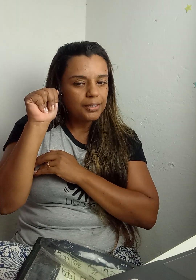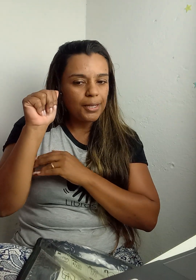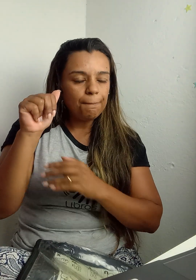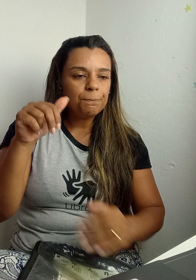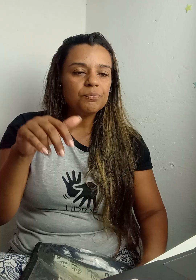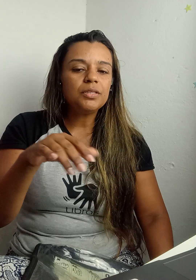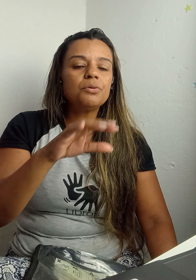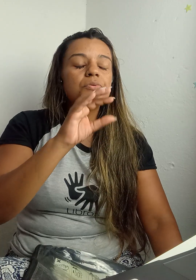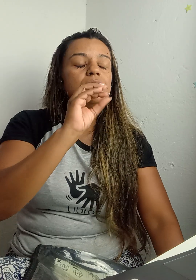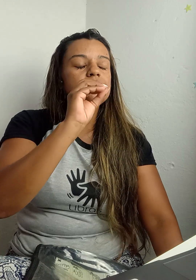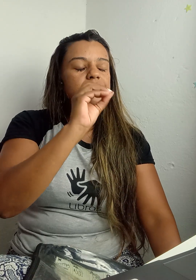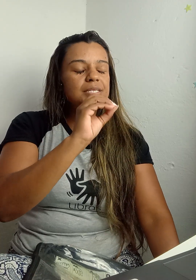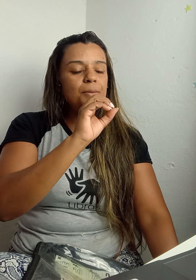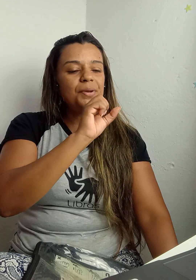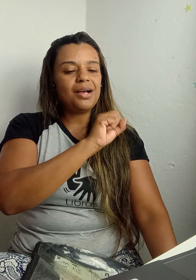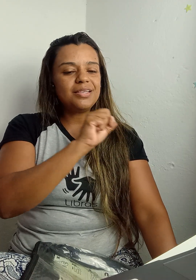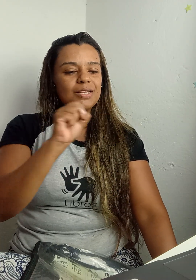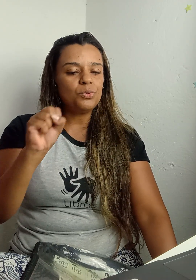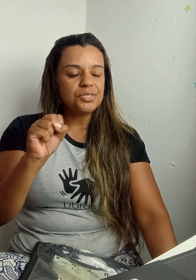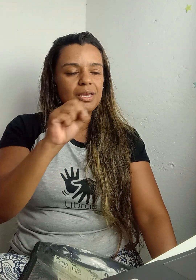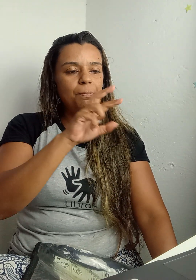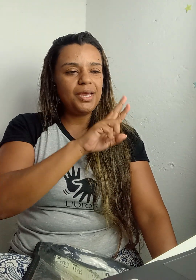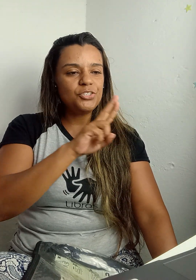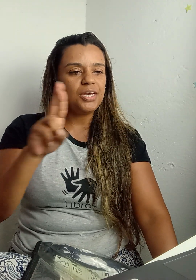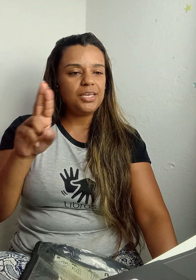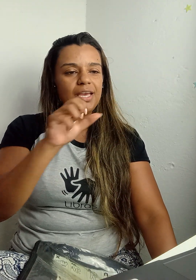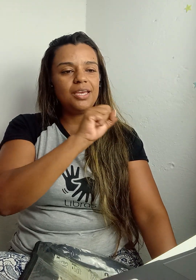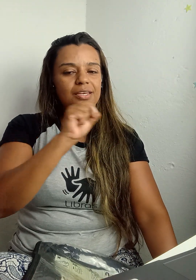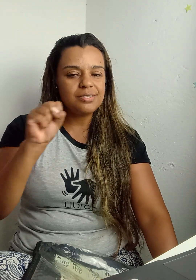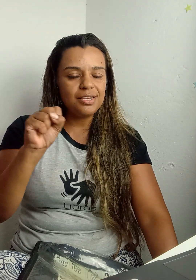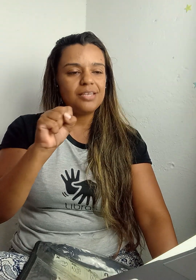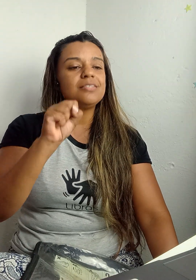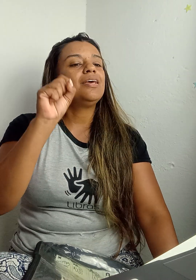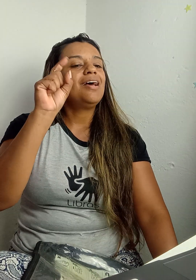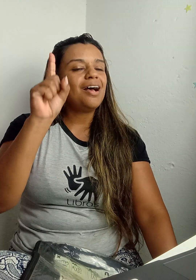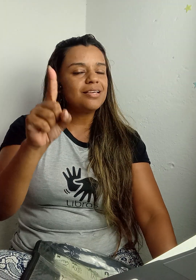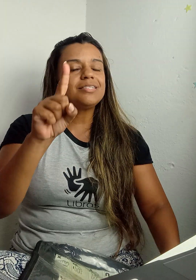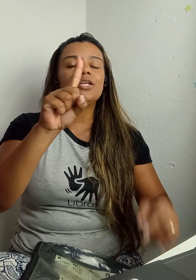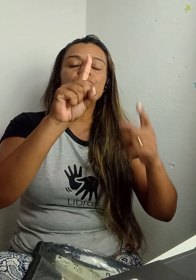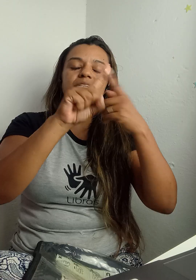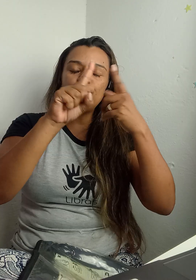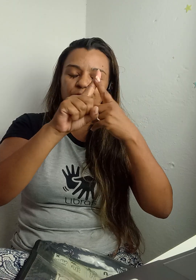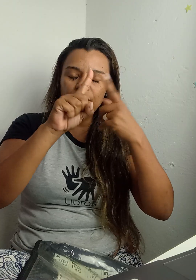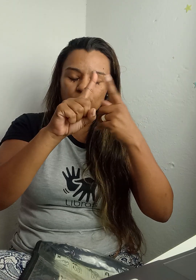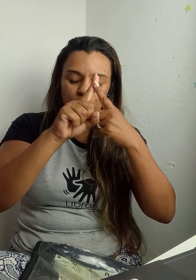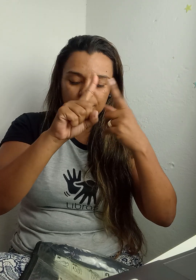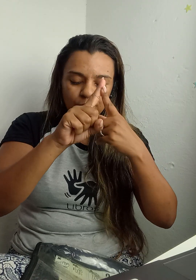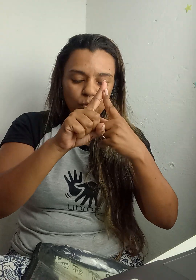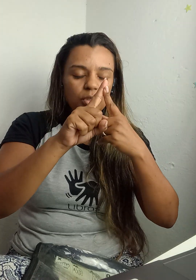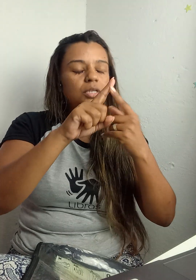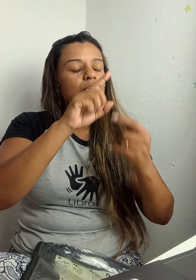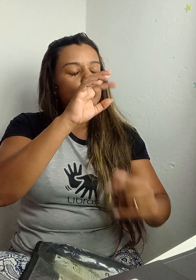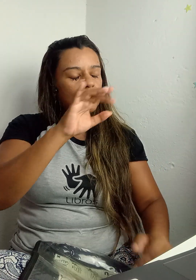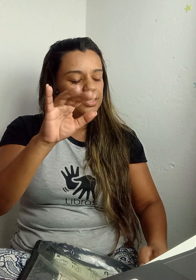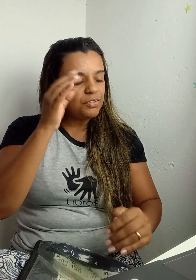tá? Então, sempre arrasta quando se repete, RR, SS, acento sempre feito com indicador, toda vez